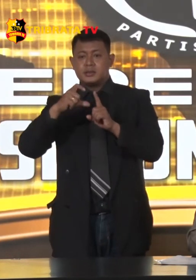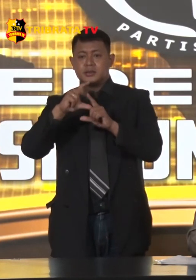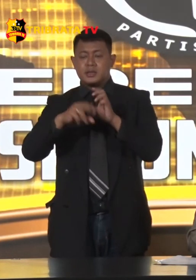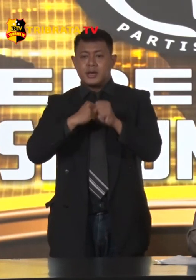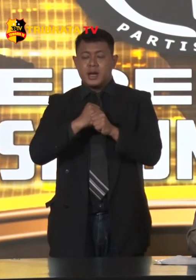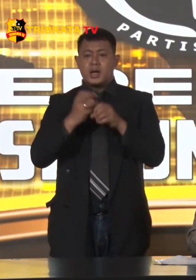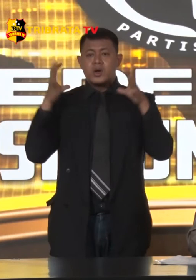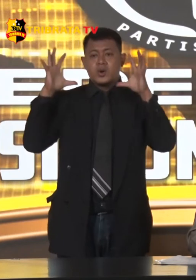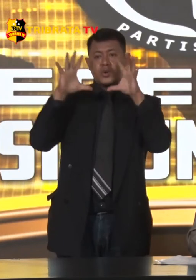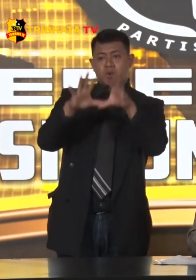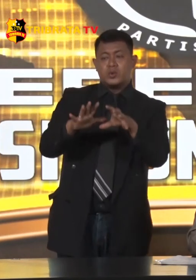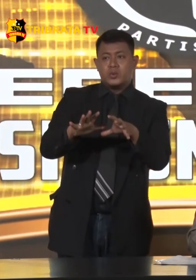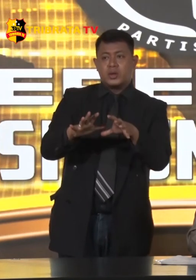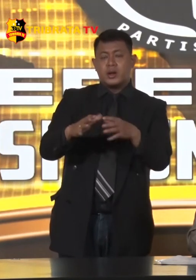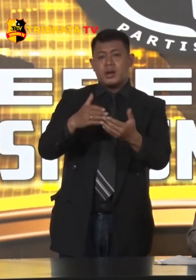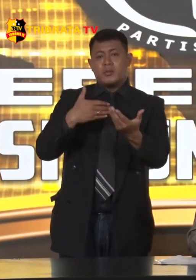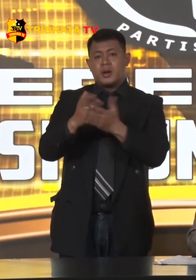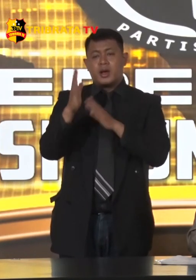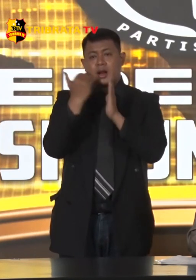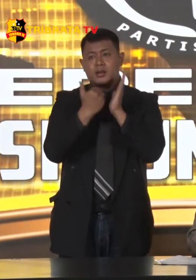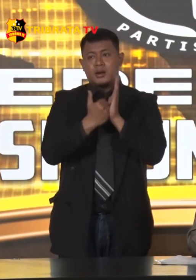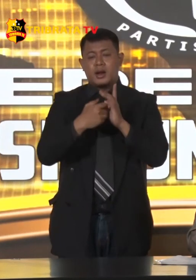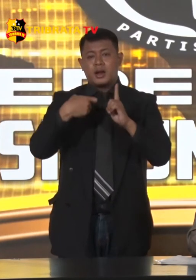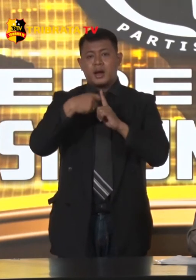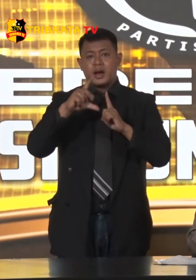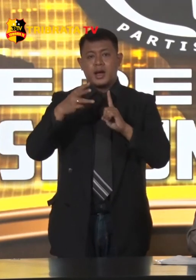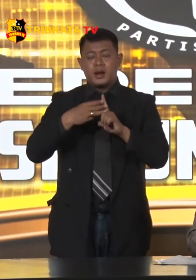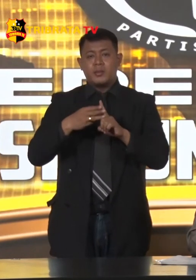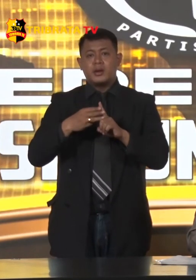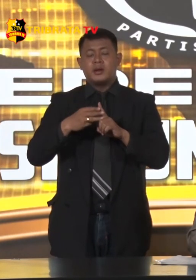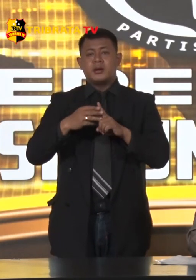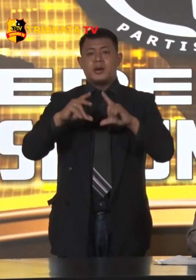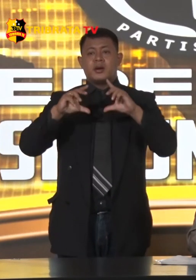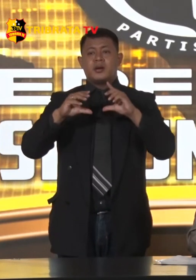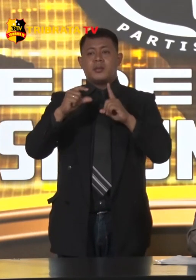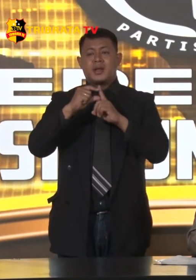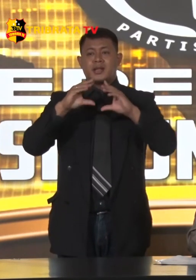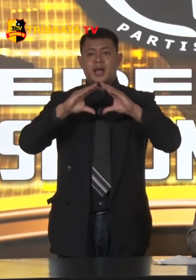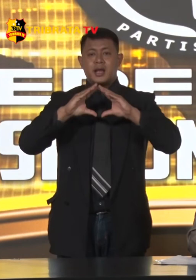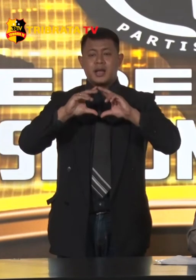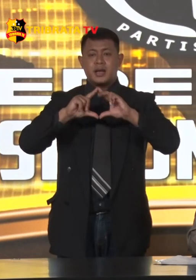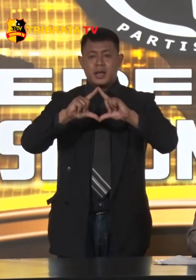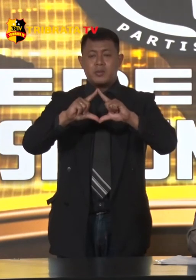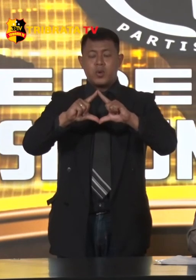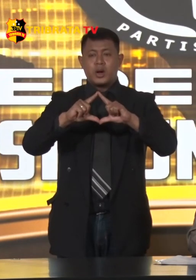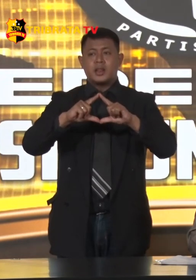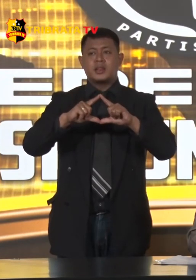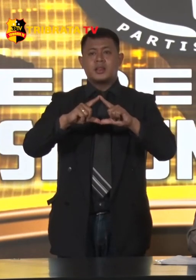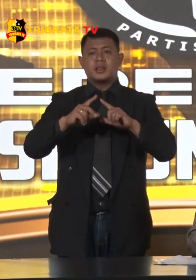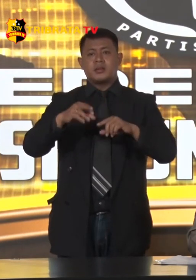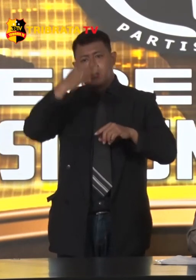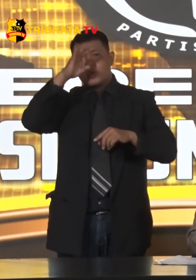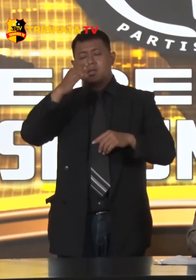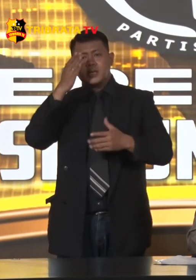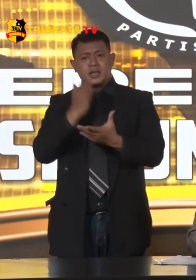yang diduga akan melanggar prokes, ada KLB Partai Demokrat, Mabes Polri, ada tindakan tidak